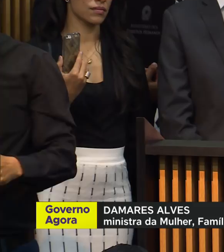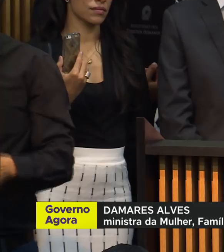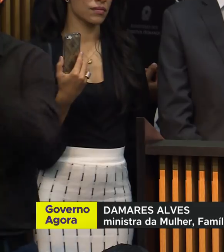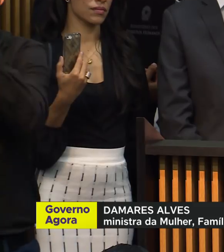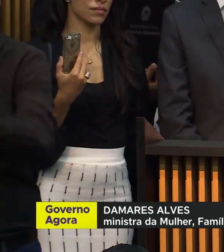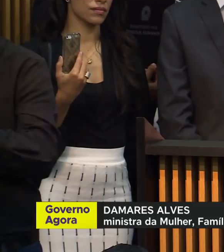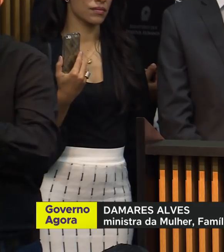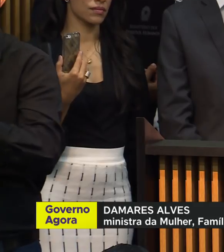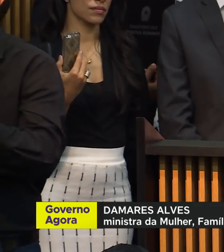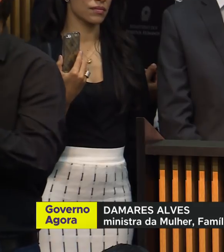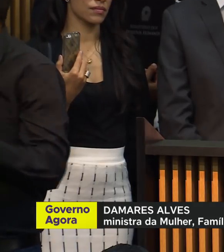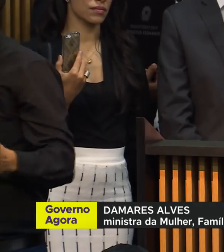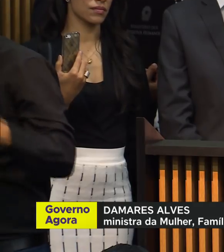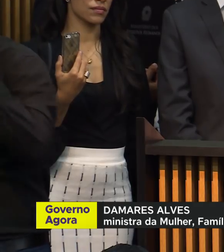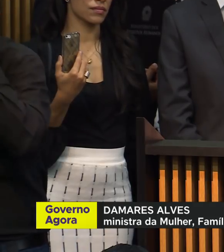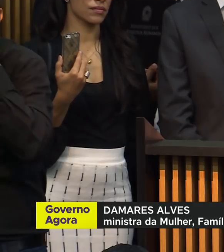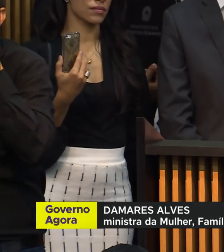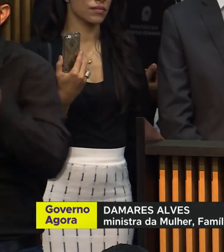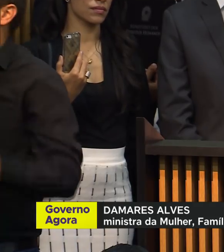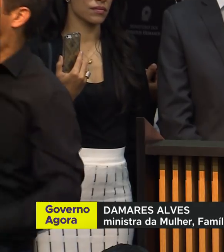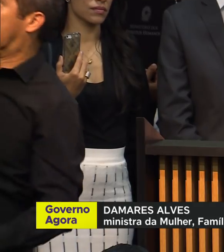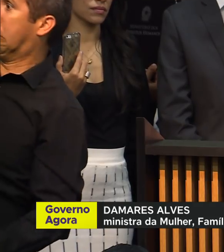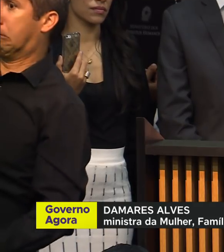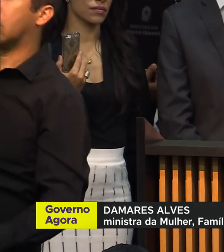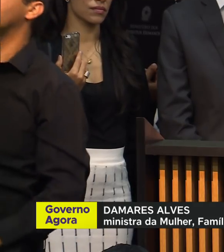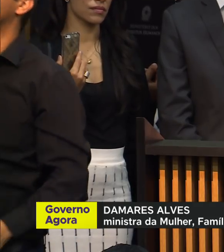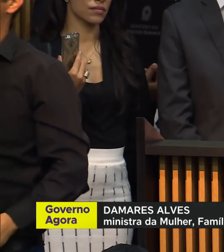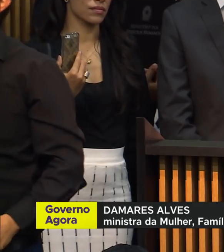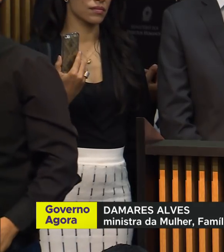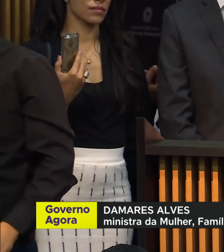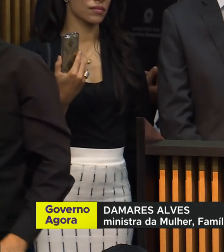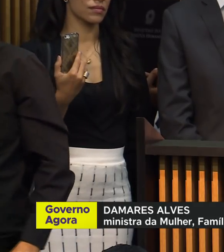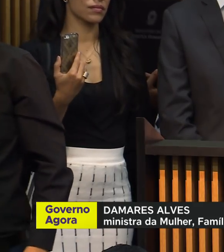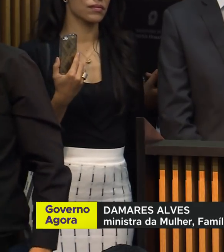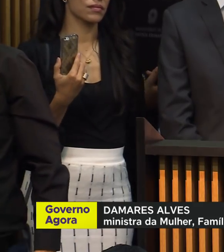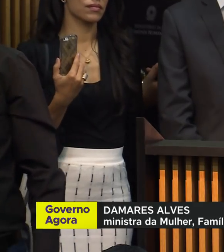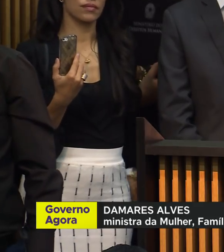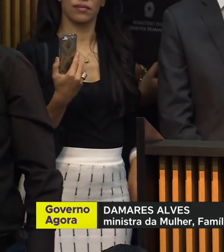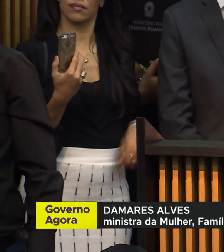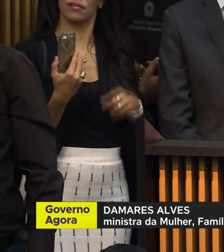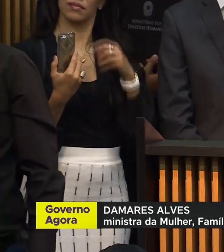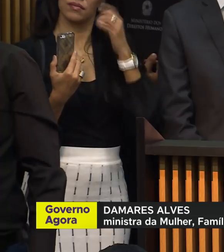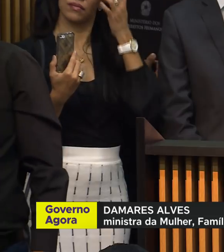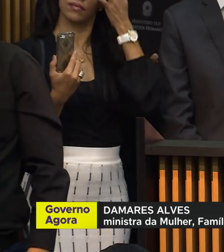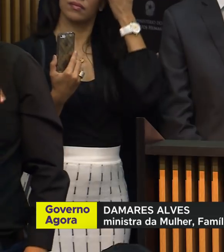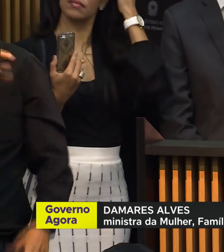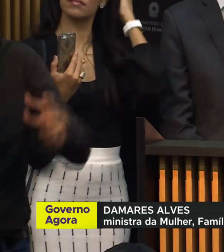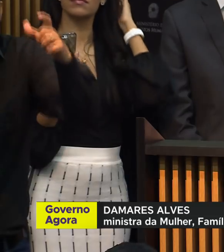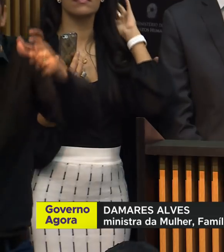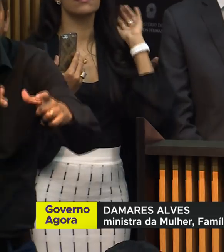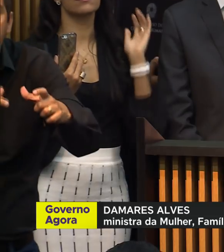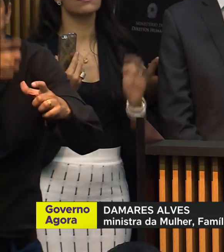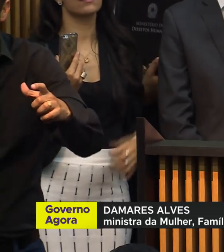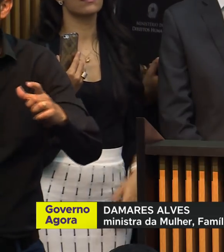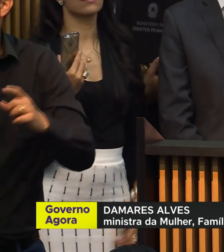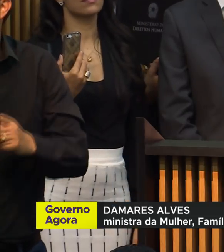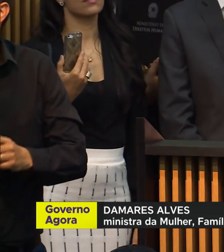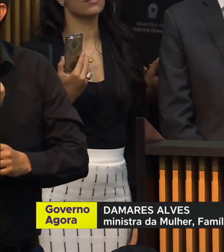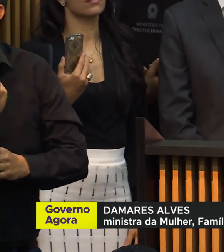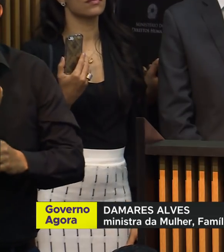subir e chorar. Eu tive. Eu tive um lugar para clamar por alguém que veio em meu